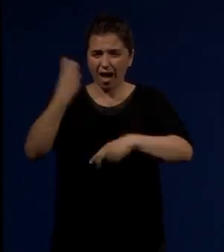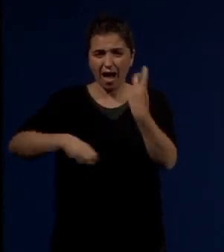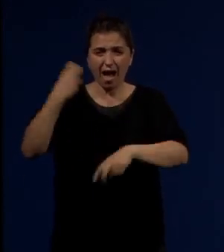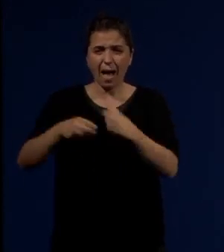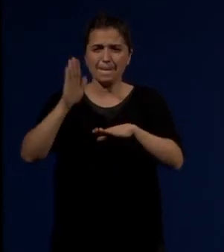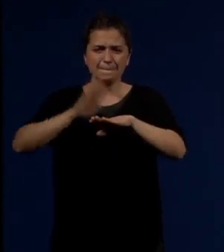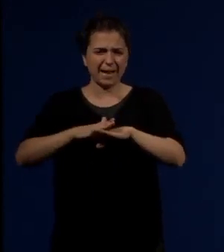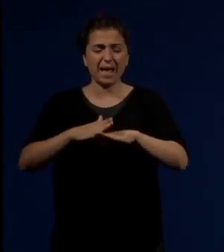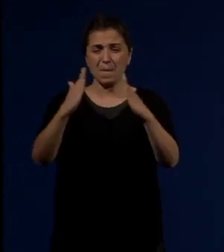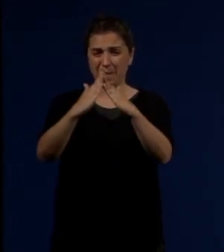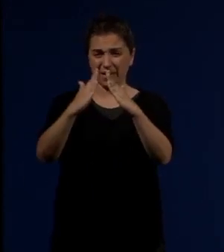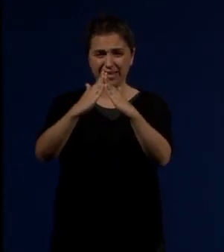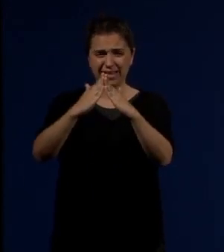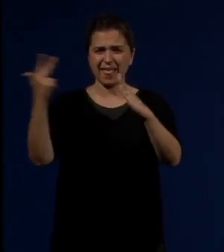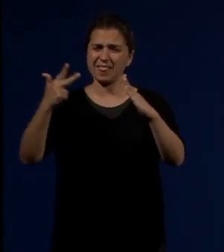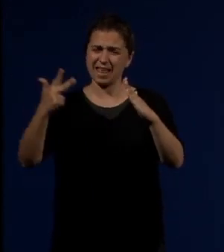dereito fundamental.